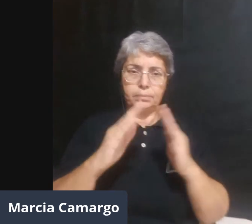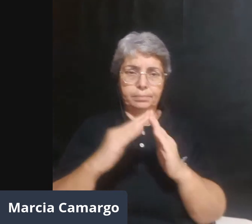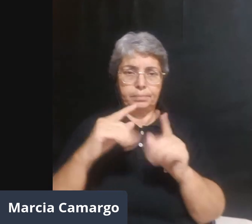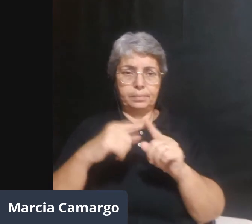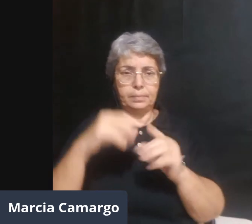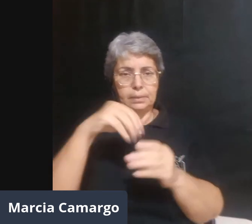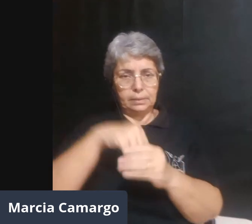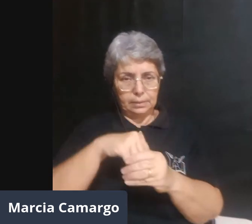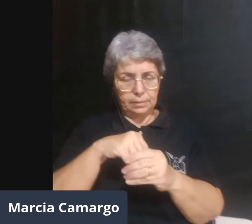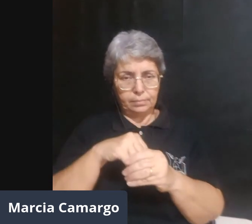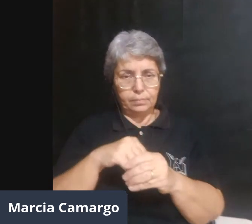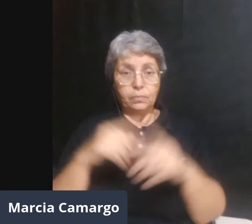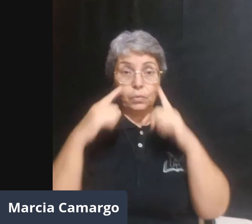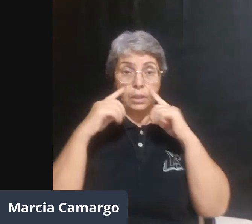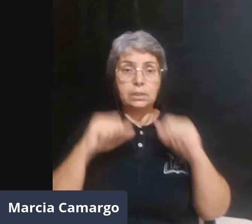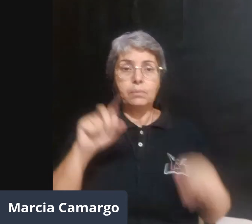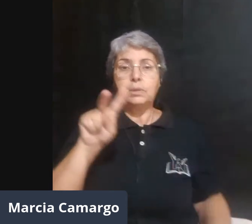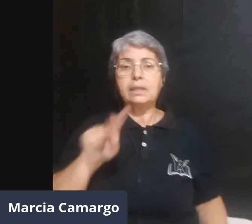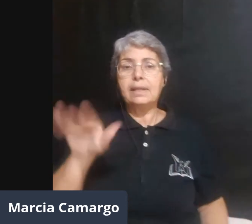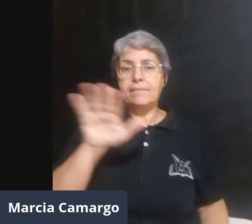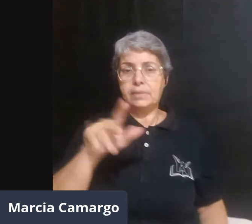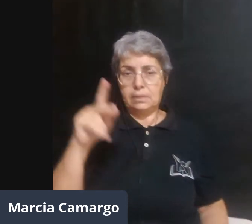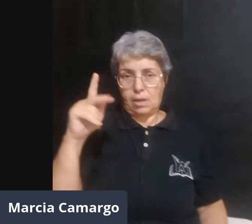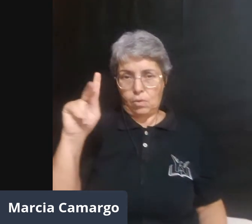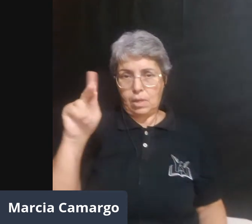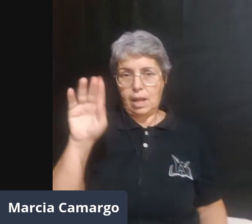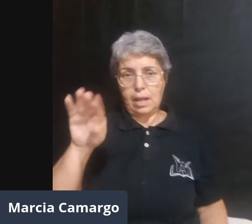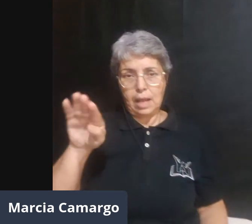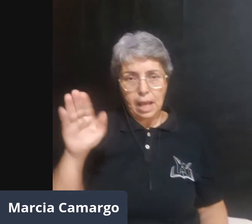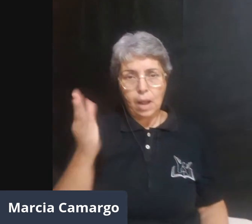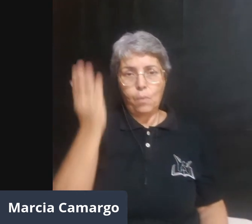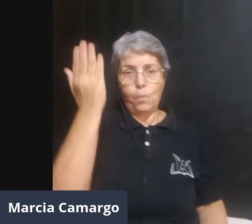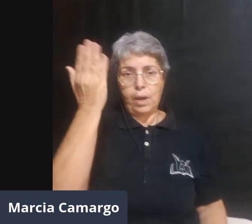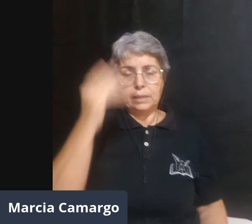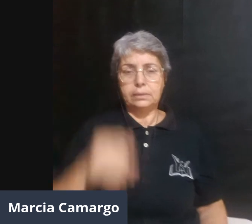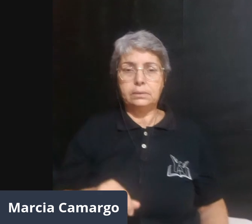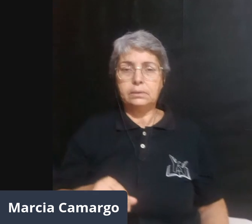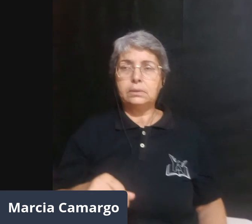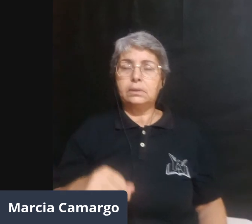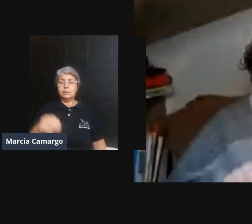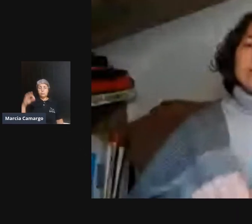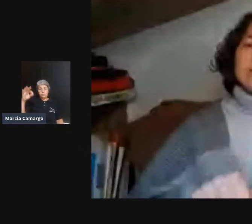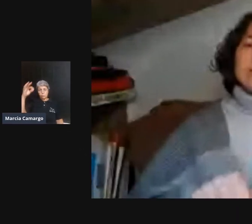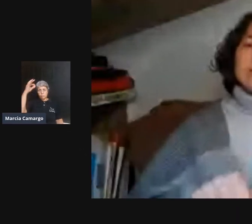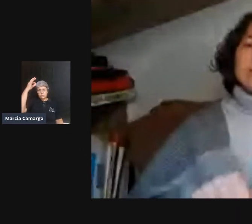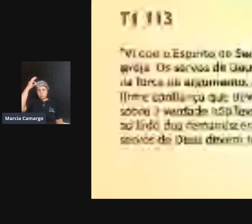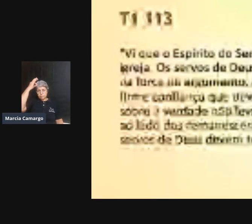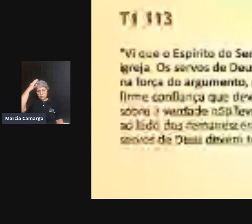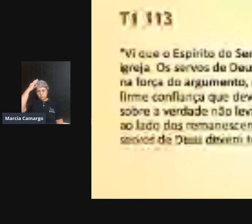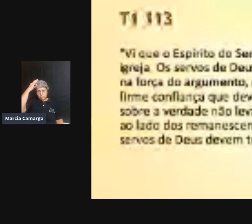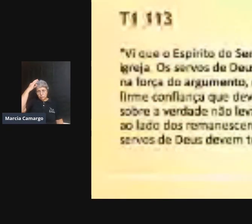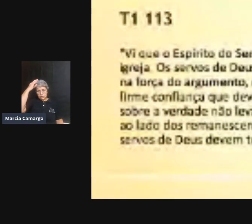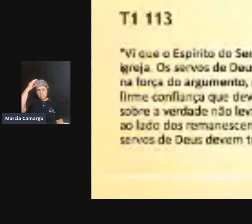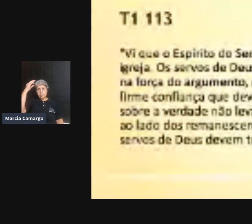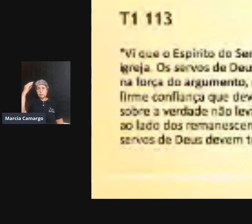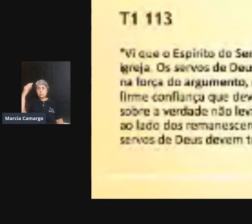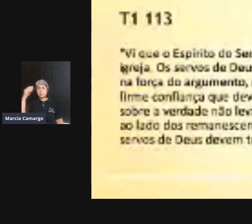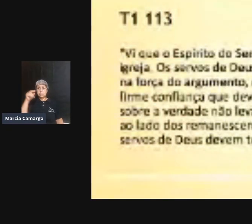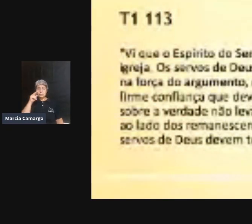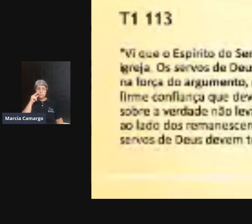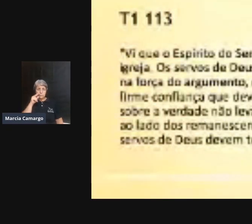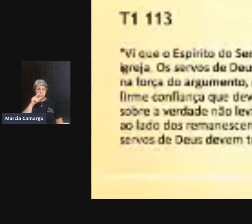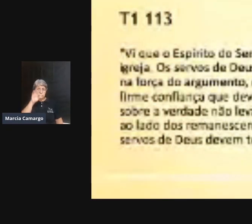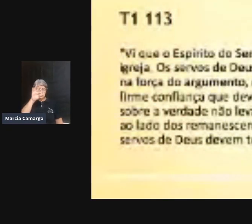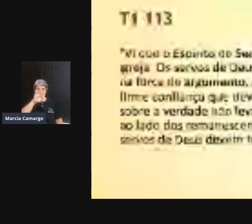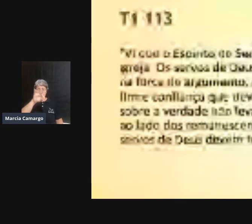uma visão da Sra. White. Vi que o Espírito do Senhor tem estado a extinguir-se na igreja.